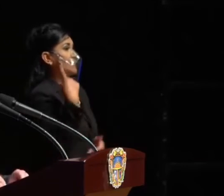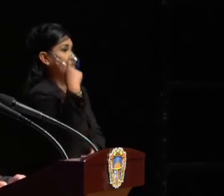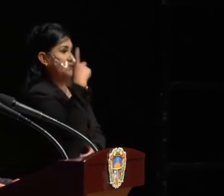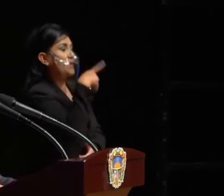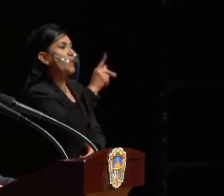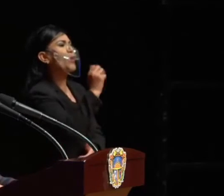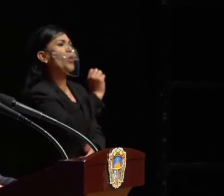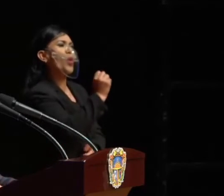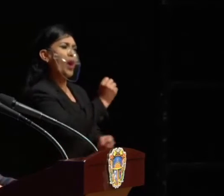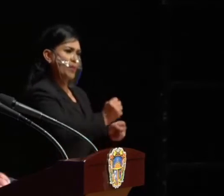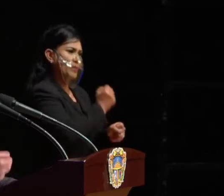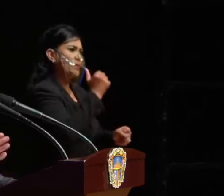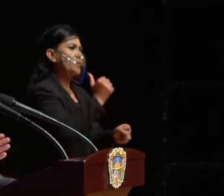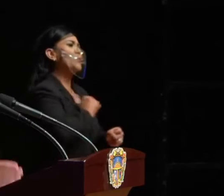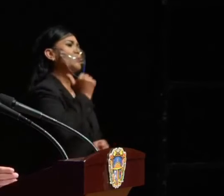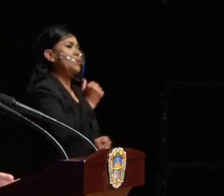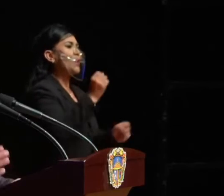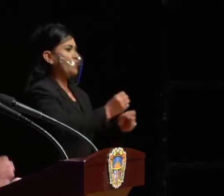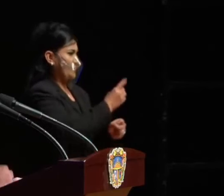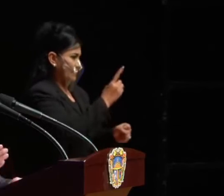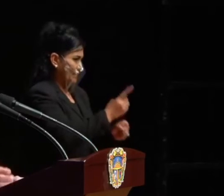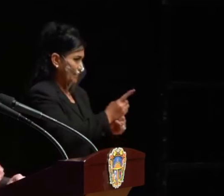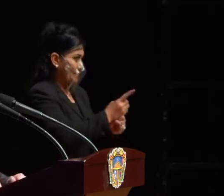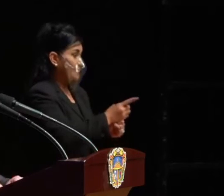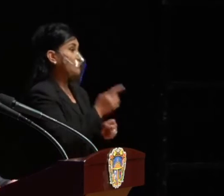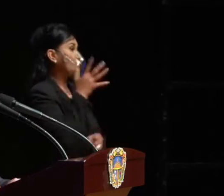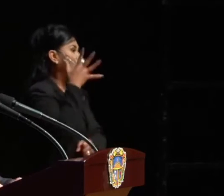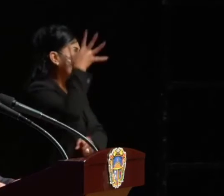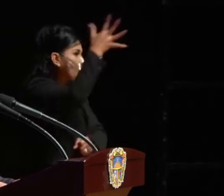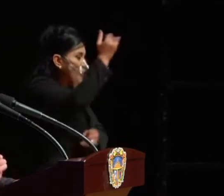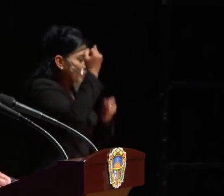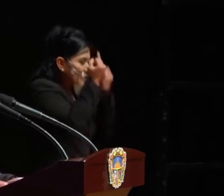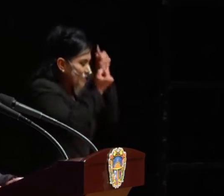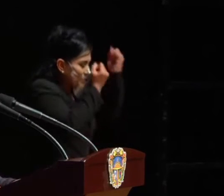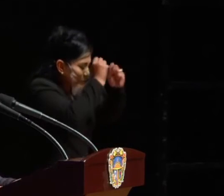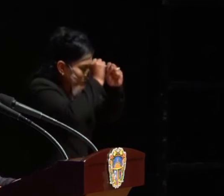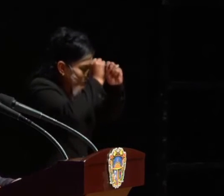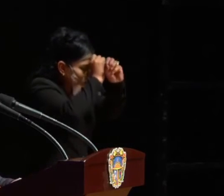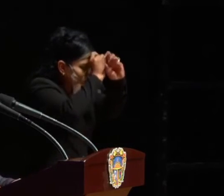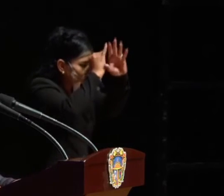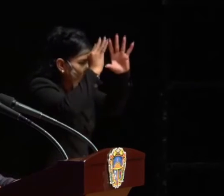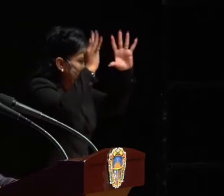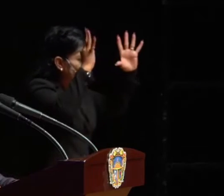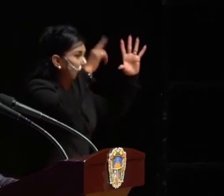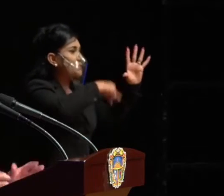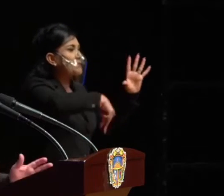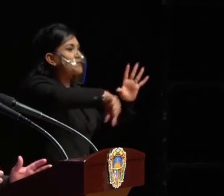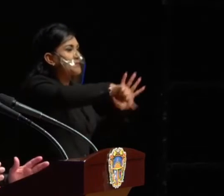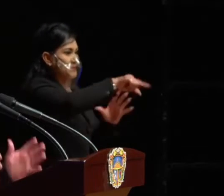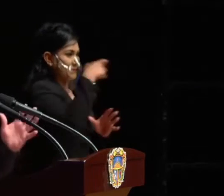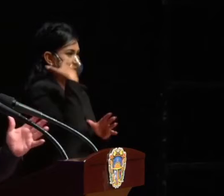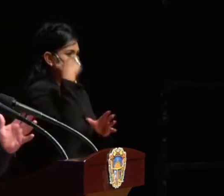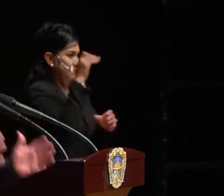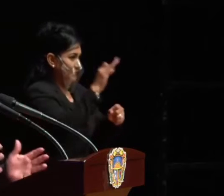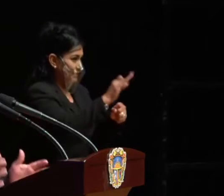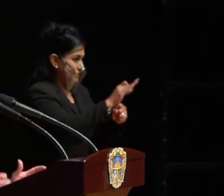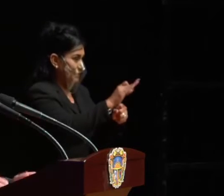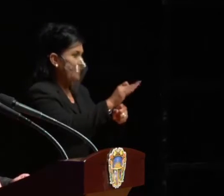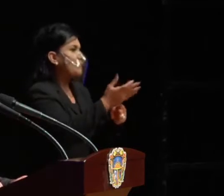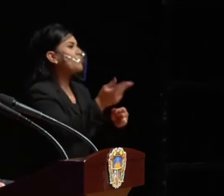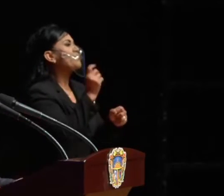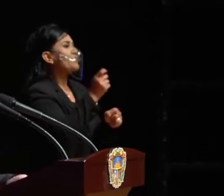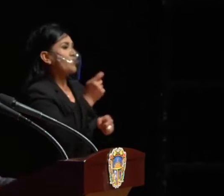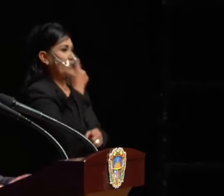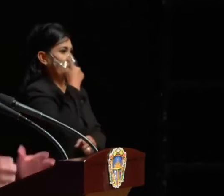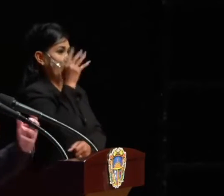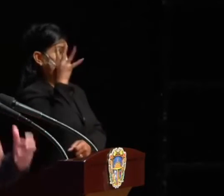muchas oportunidades para construir el futuro que imaginamos para Querétaro. Y es que el futuro de